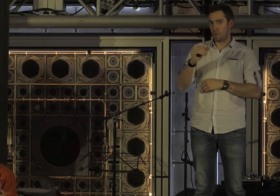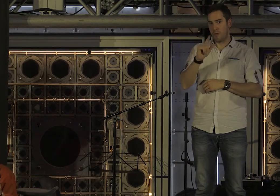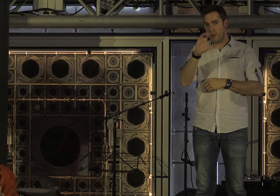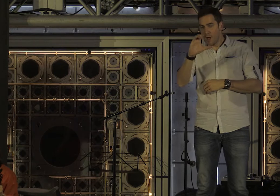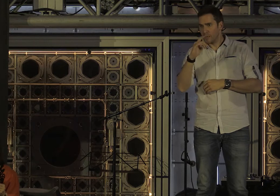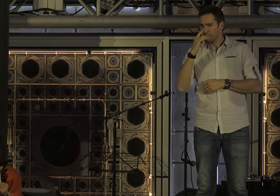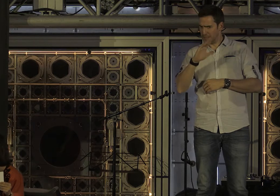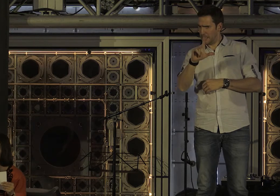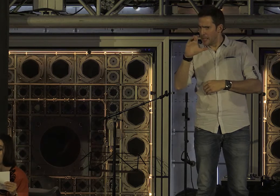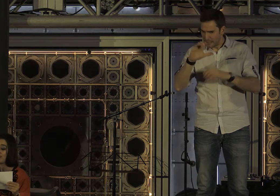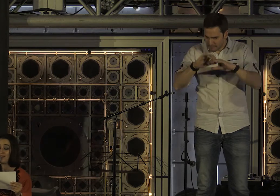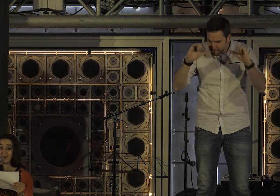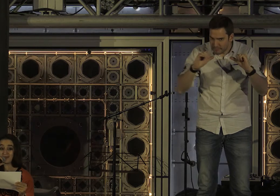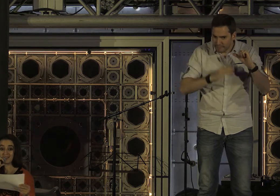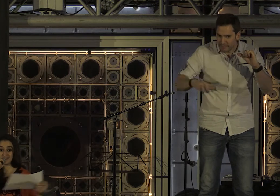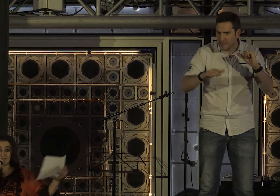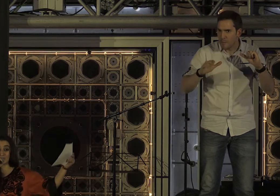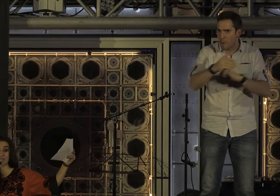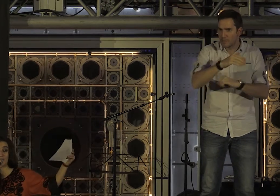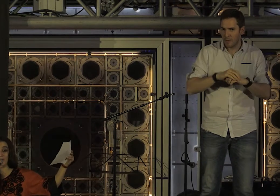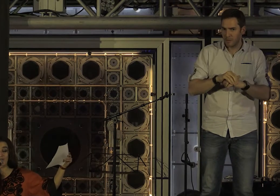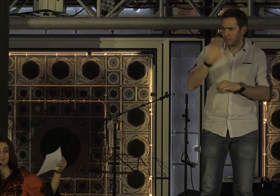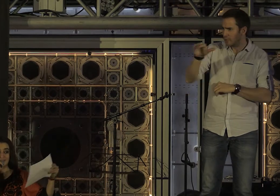du lac. Ça va la chèvre? Dis bonjour le bœuf.